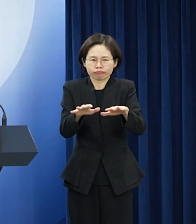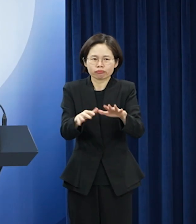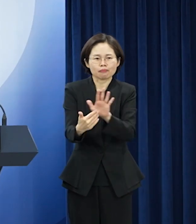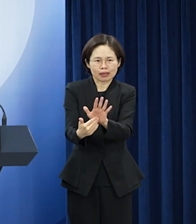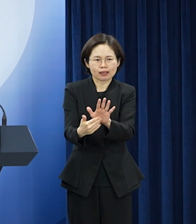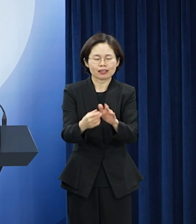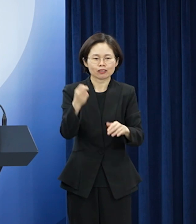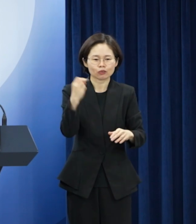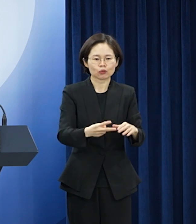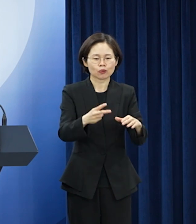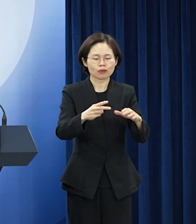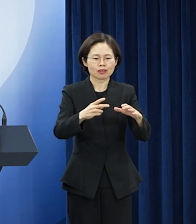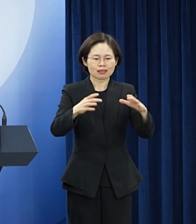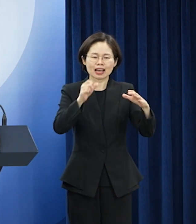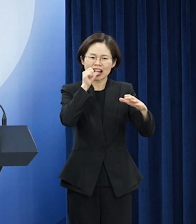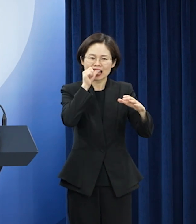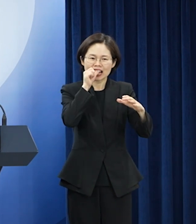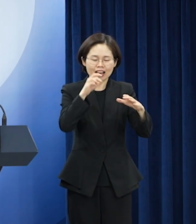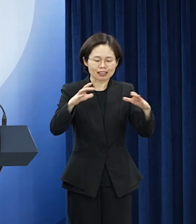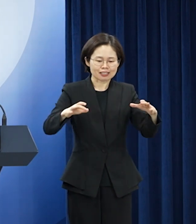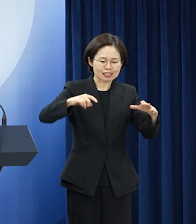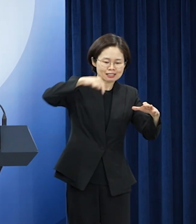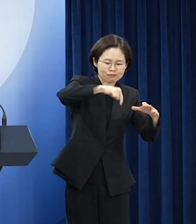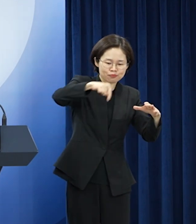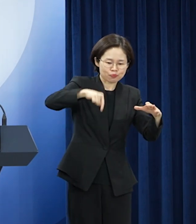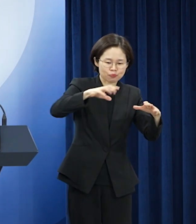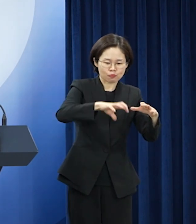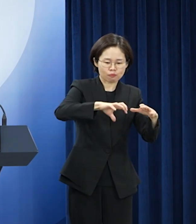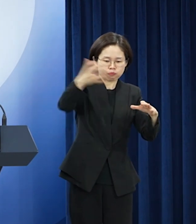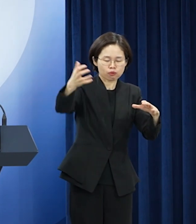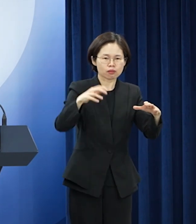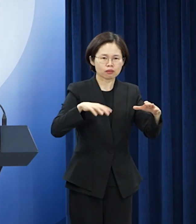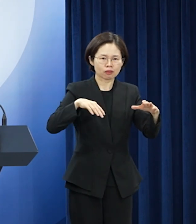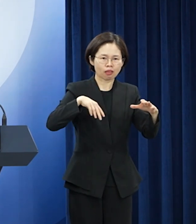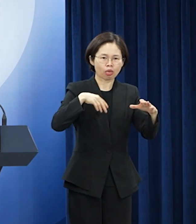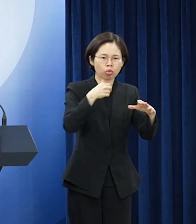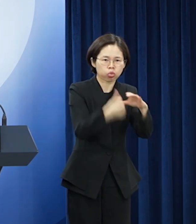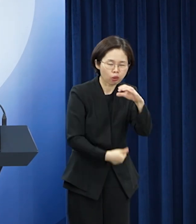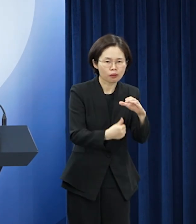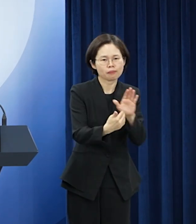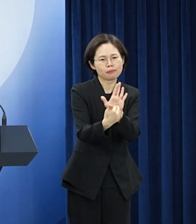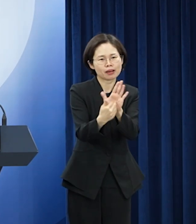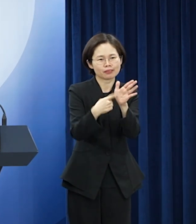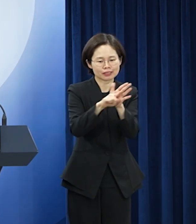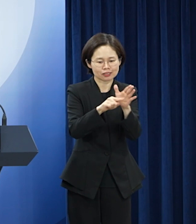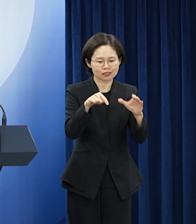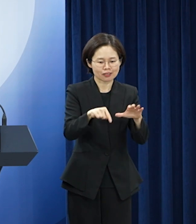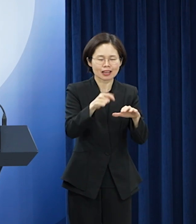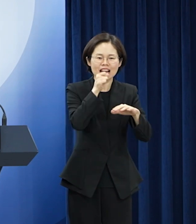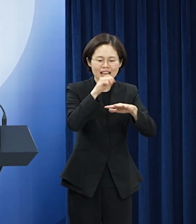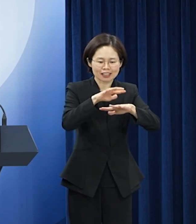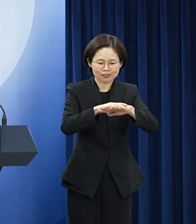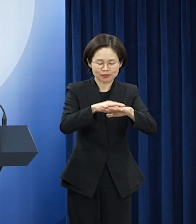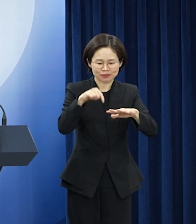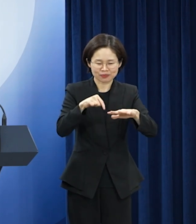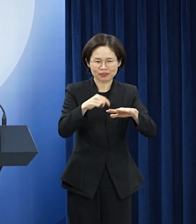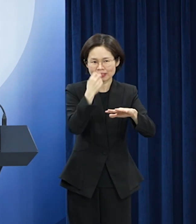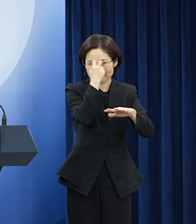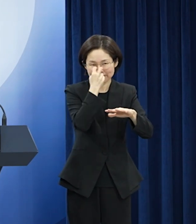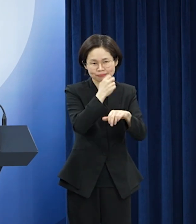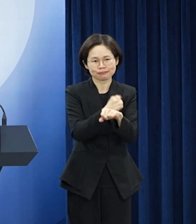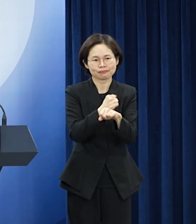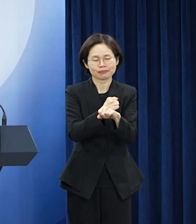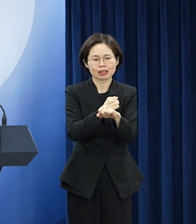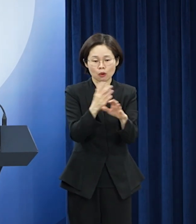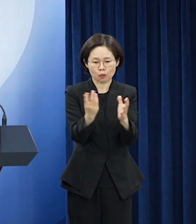뚜껑 유실로 인한 안전사고 방지를 위해 추락 방지 시설에 대해서도 집중 점검하겠습니다.